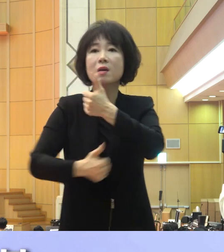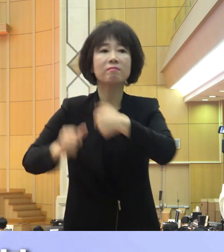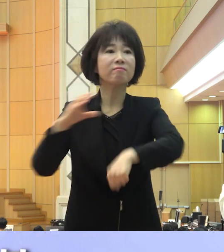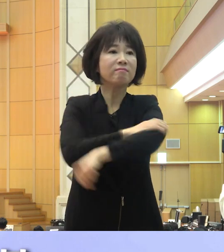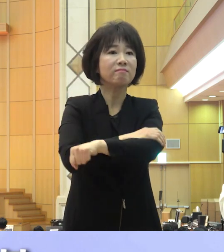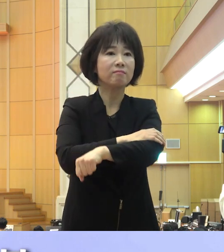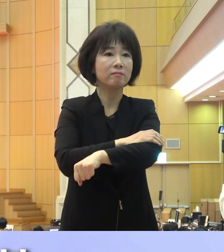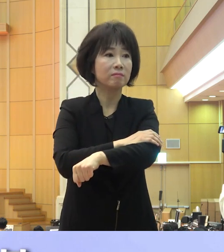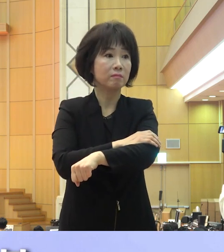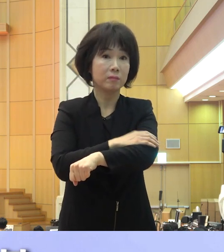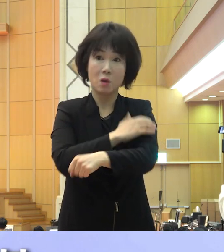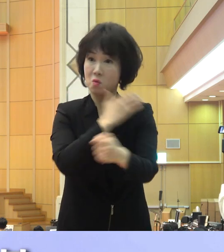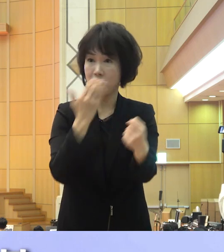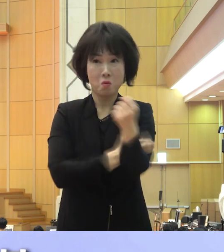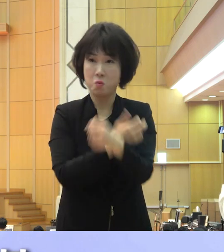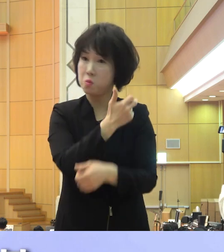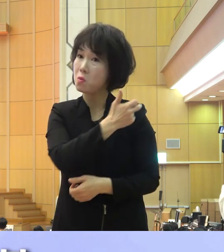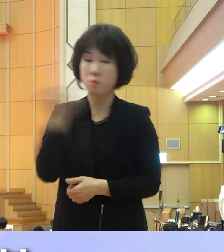국회의원 경우에는